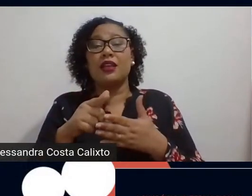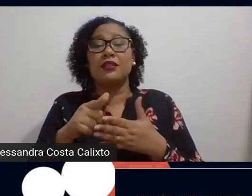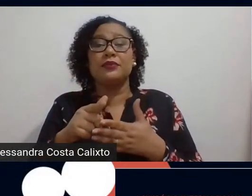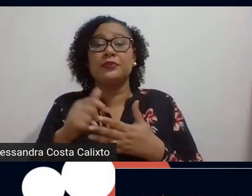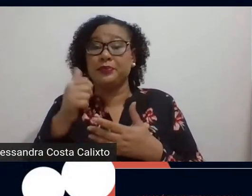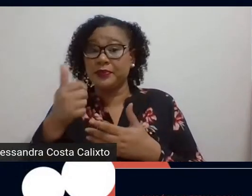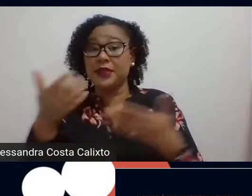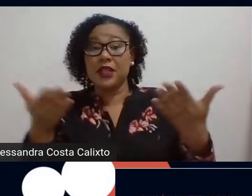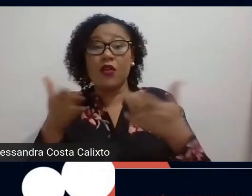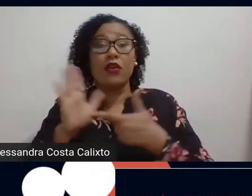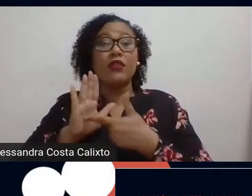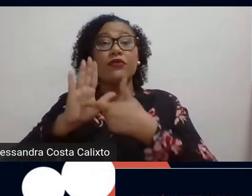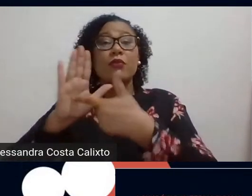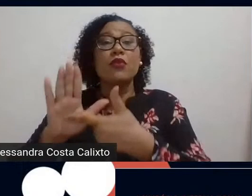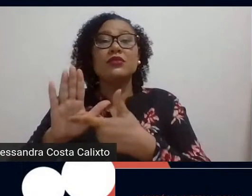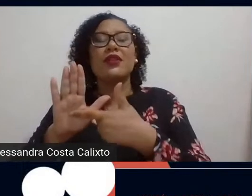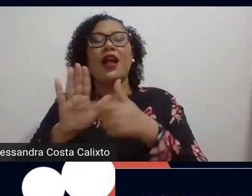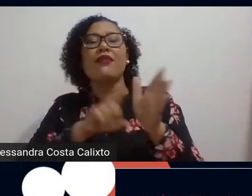surdos.